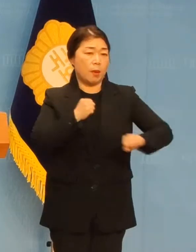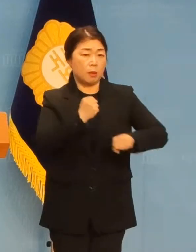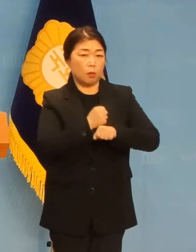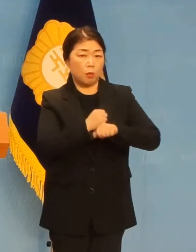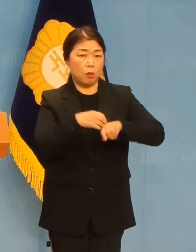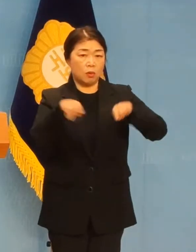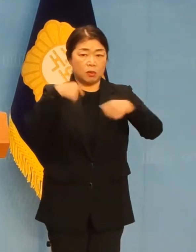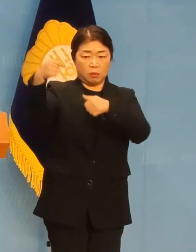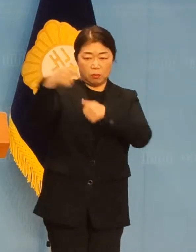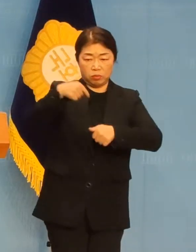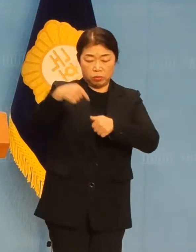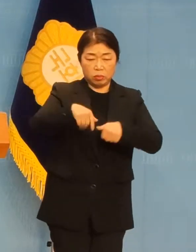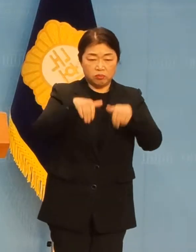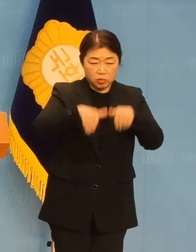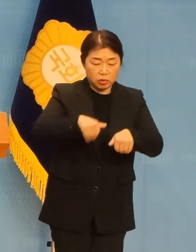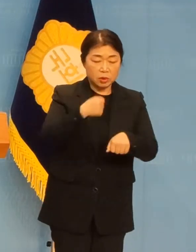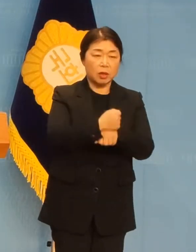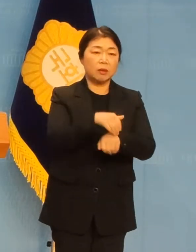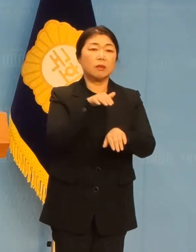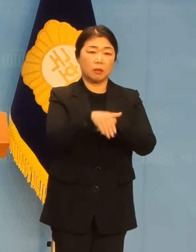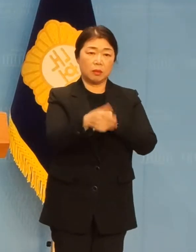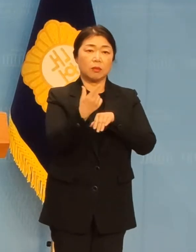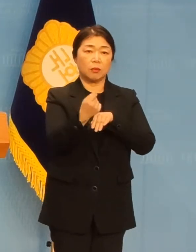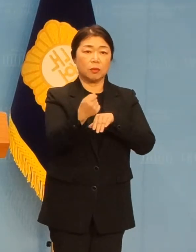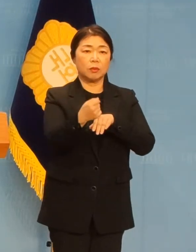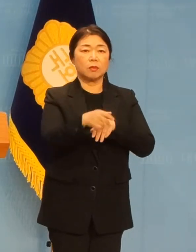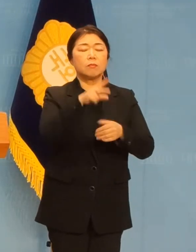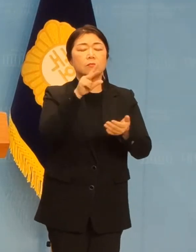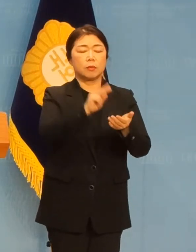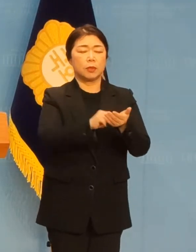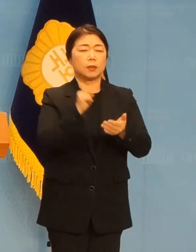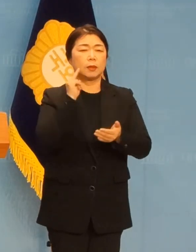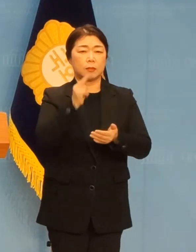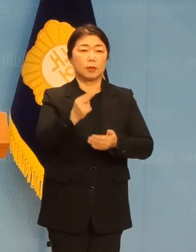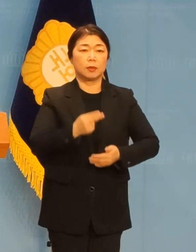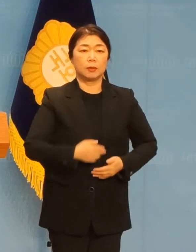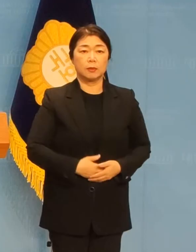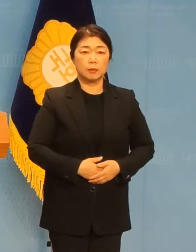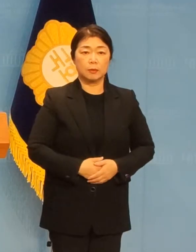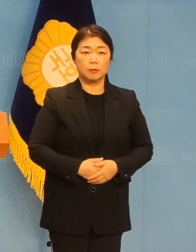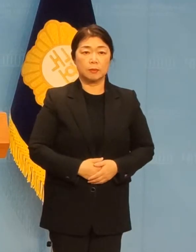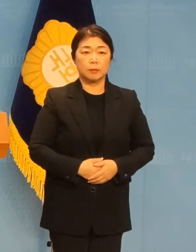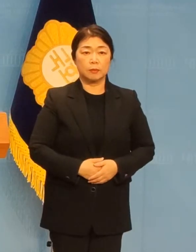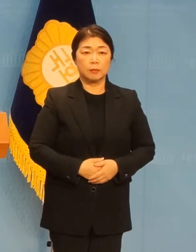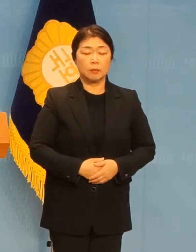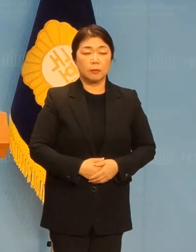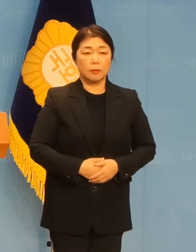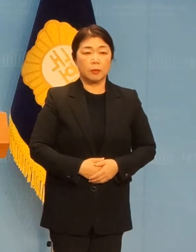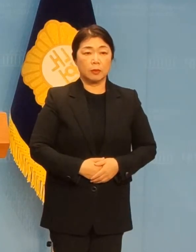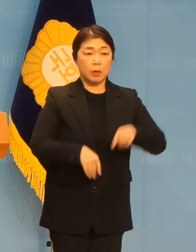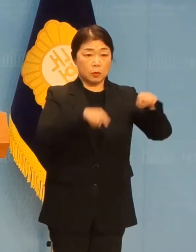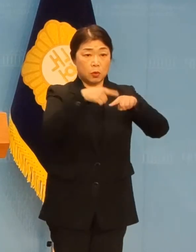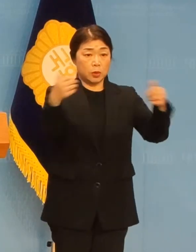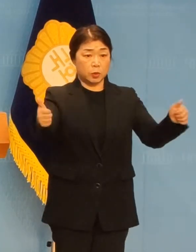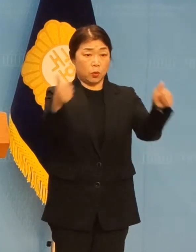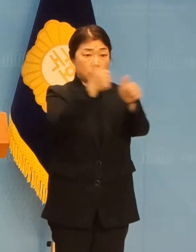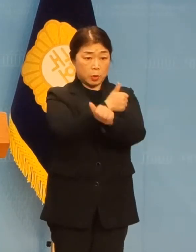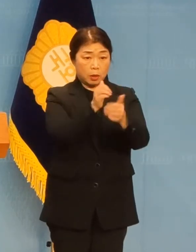하수인으로 전락한 참담한 역사의 시작이었습니다. 당시 정권 교체